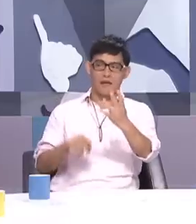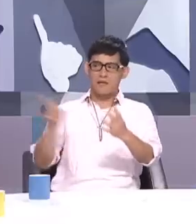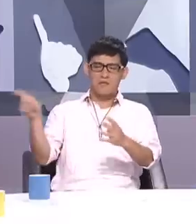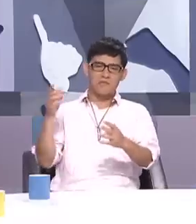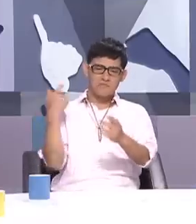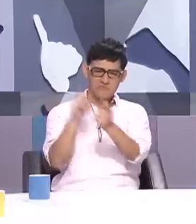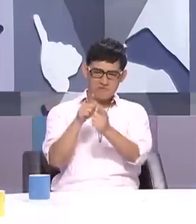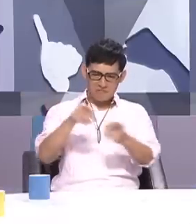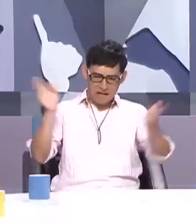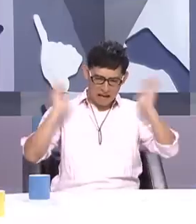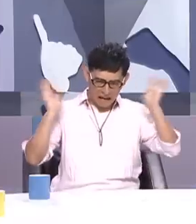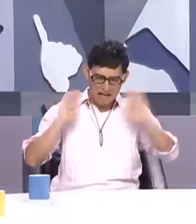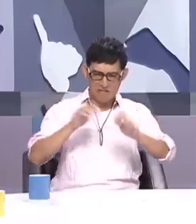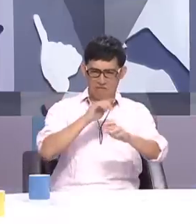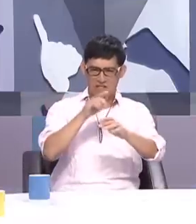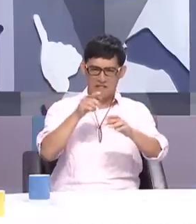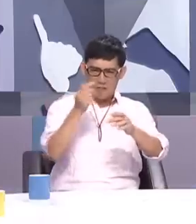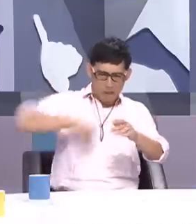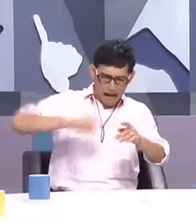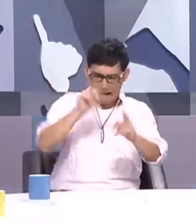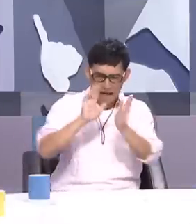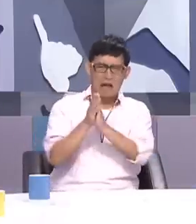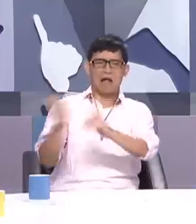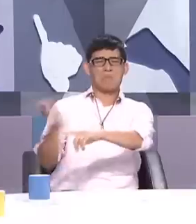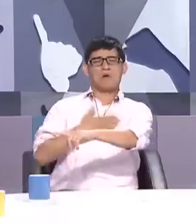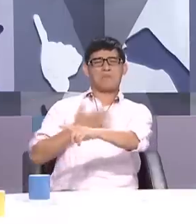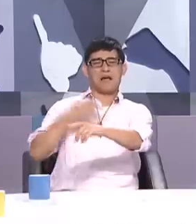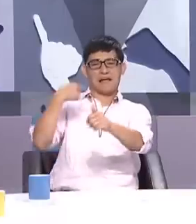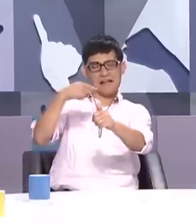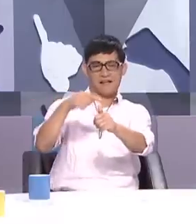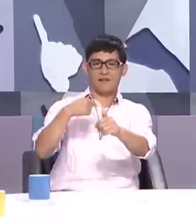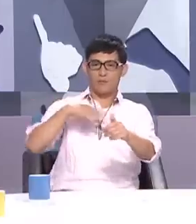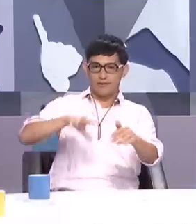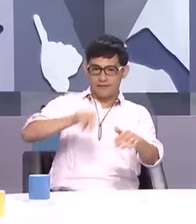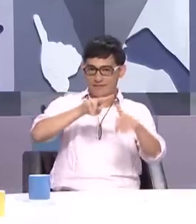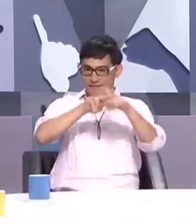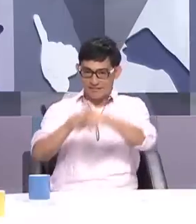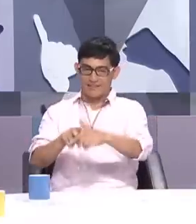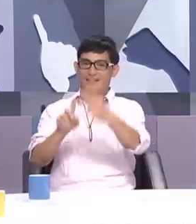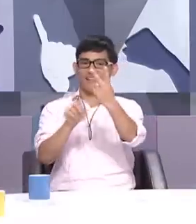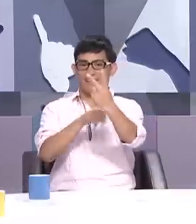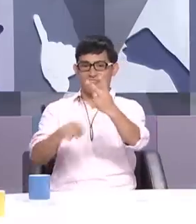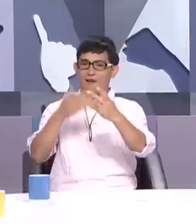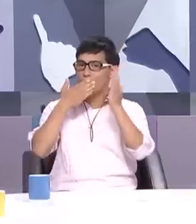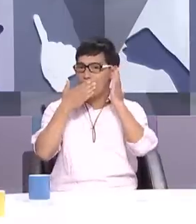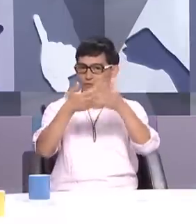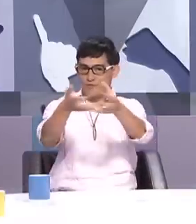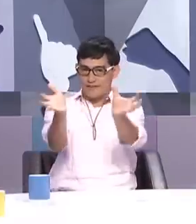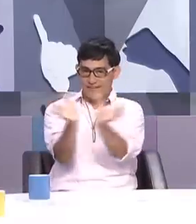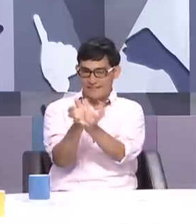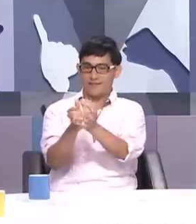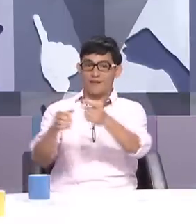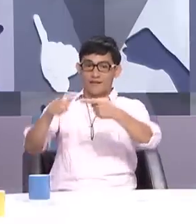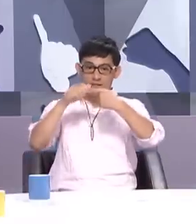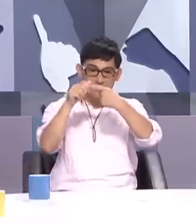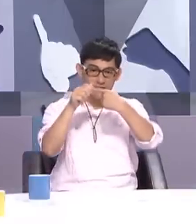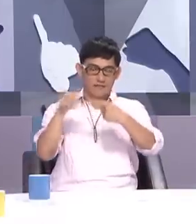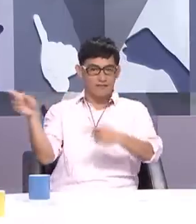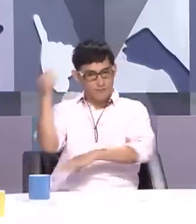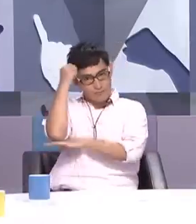分享家有叛逆青少年的教养经验。首先呢，介绍两位听障来宾。第一位呢，